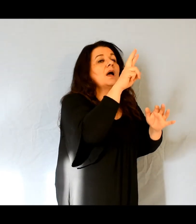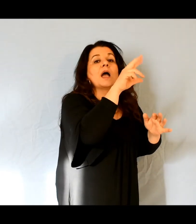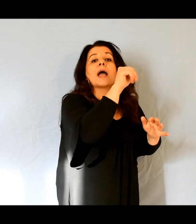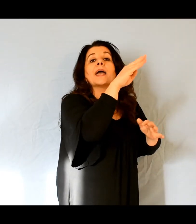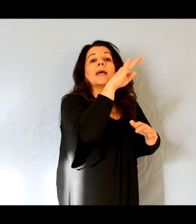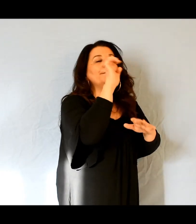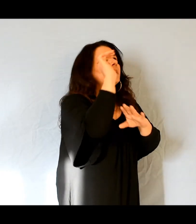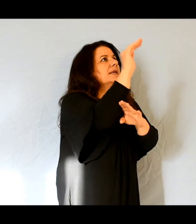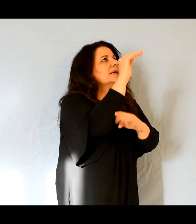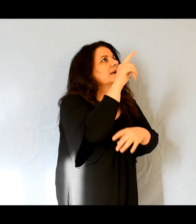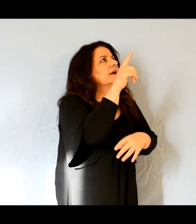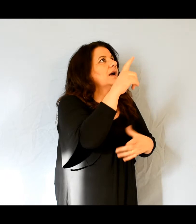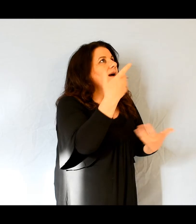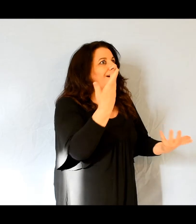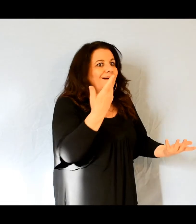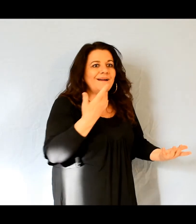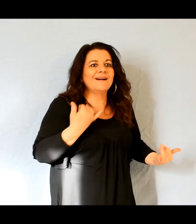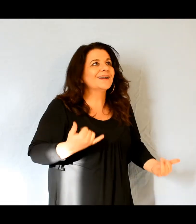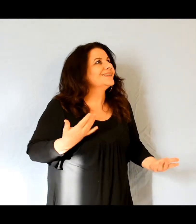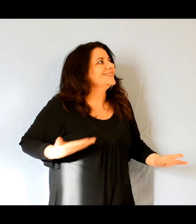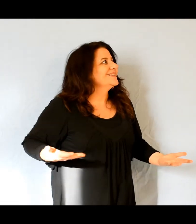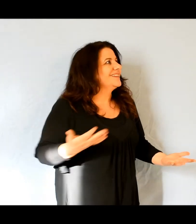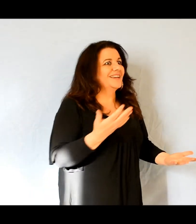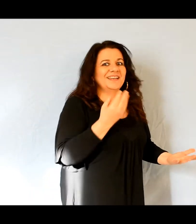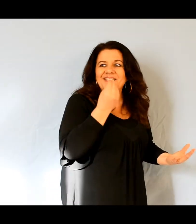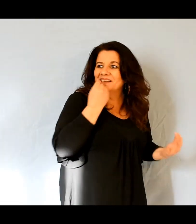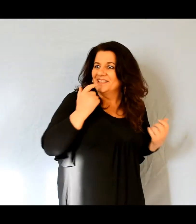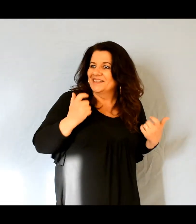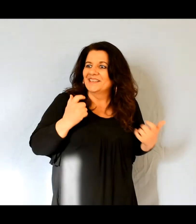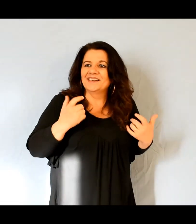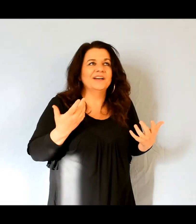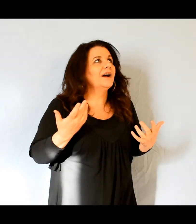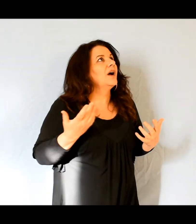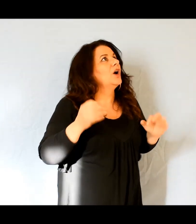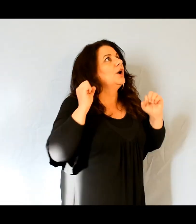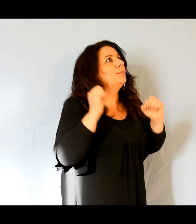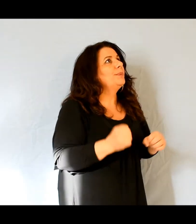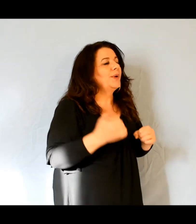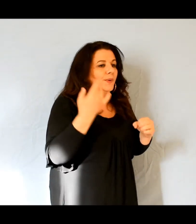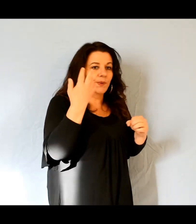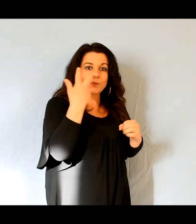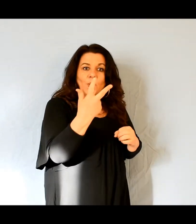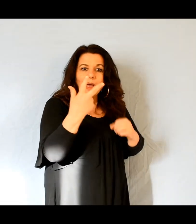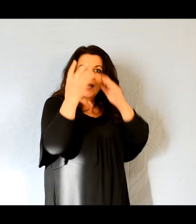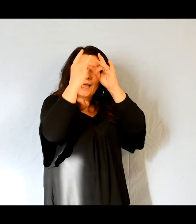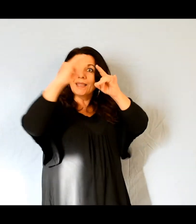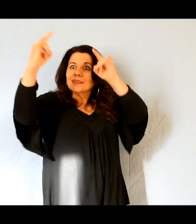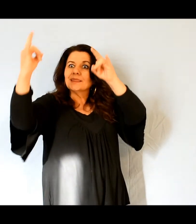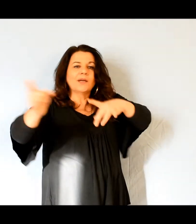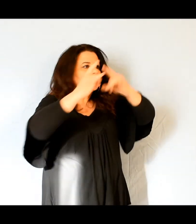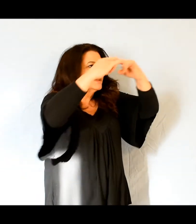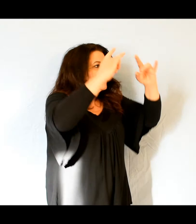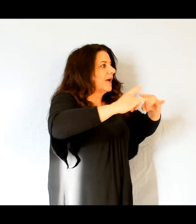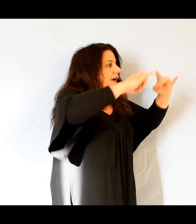ici. Dressons donc trois tentes, une pour toi, une pour Moïse et une pour